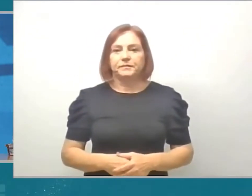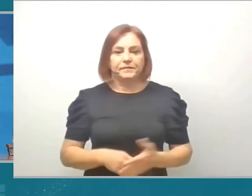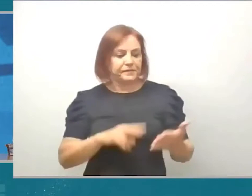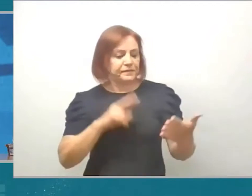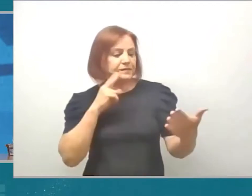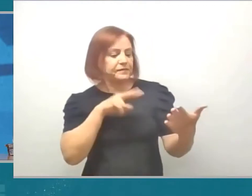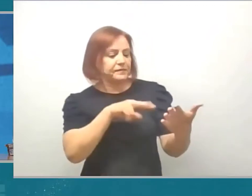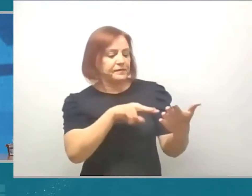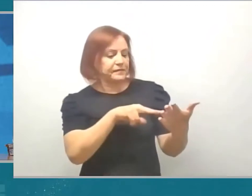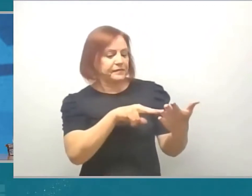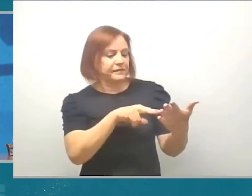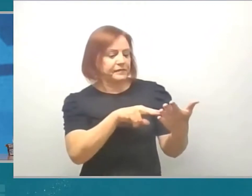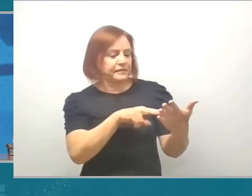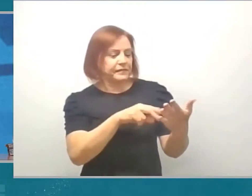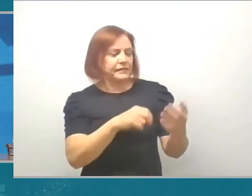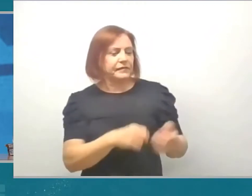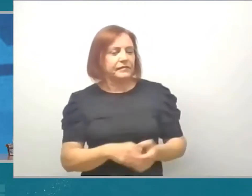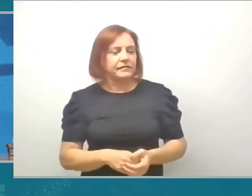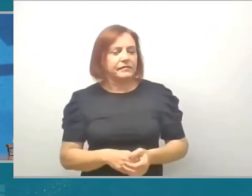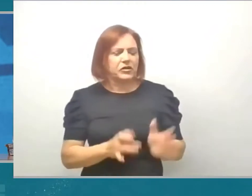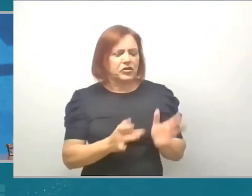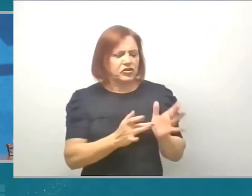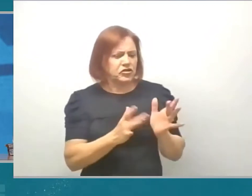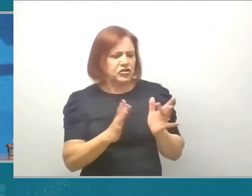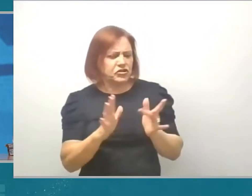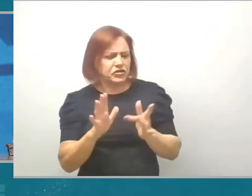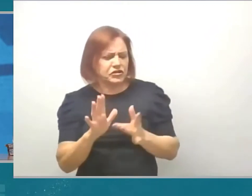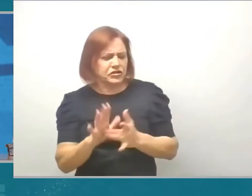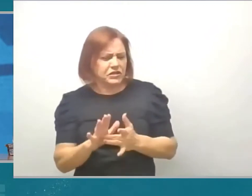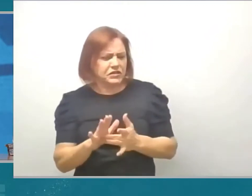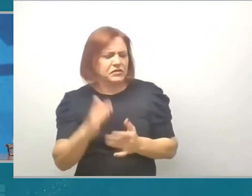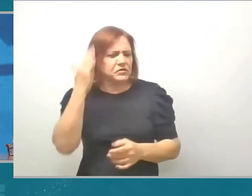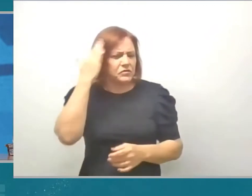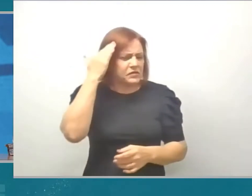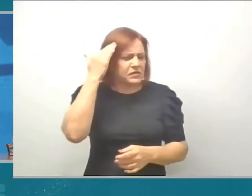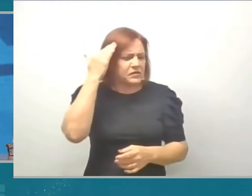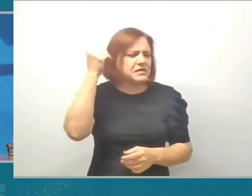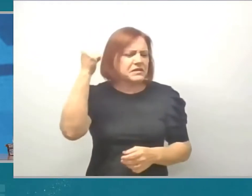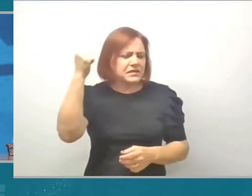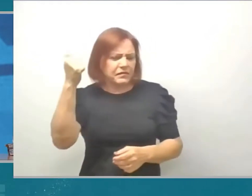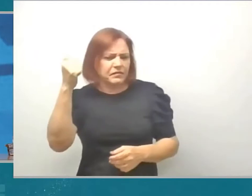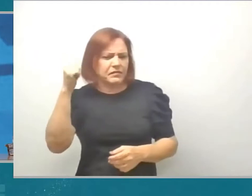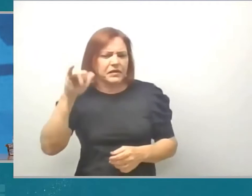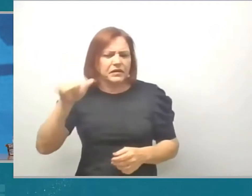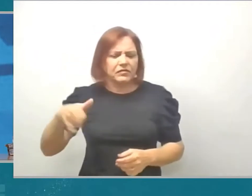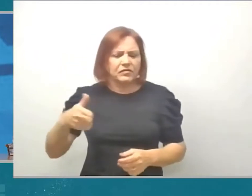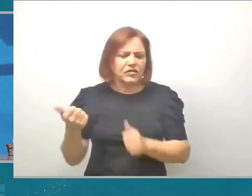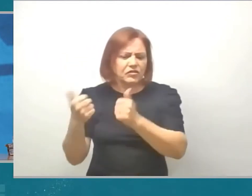Ouvindo, porém, Jesus que João fora preso, retirou-se para a Galiléia.